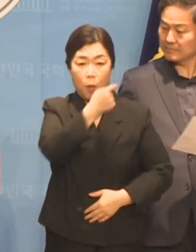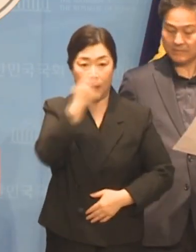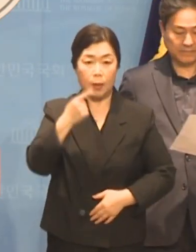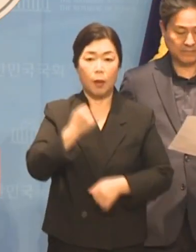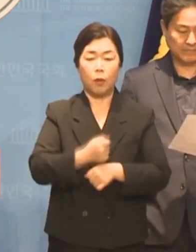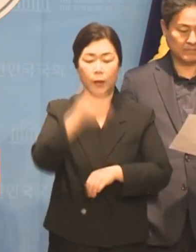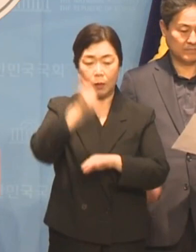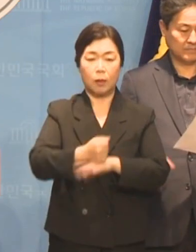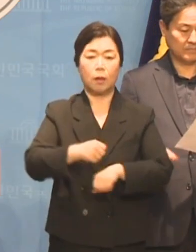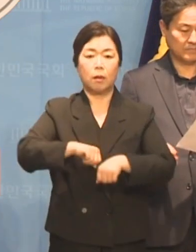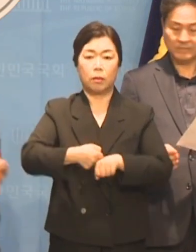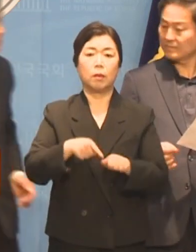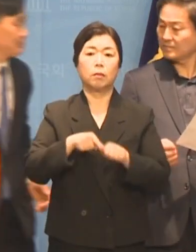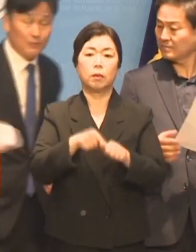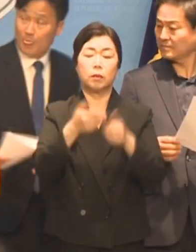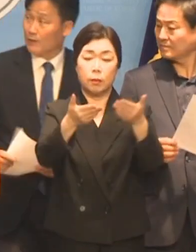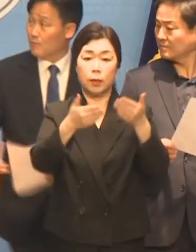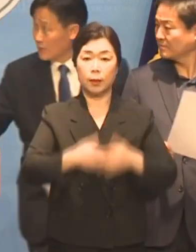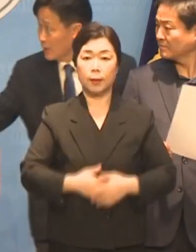말씀드립니다. 이상입니다.